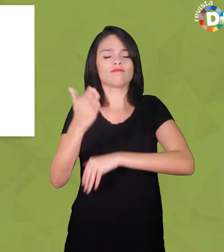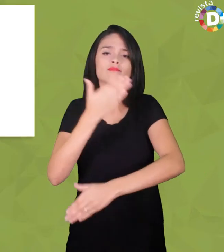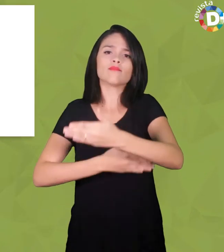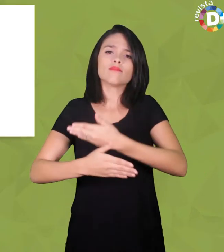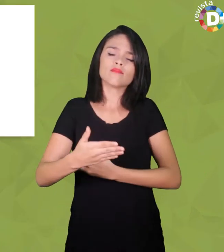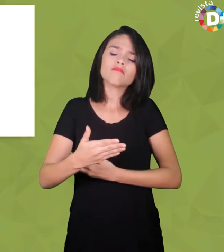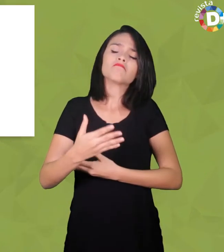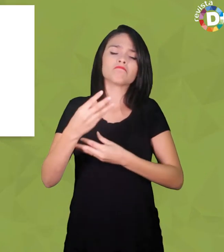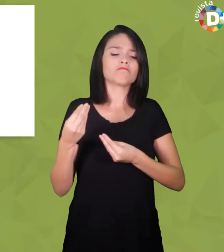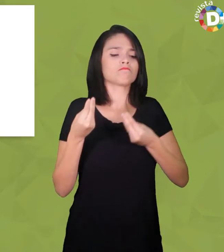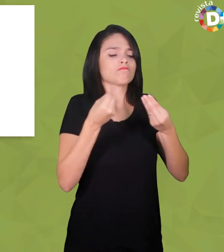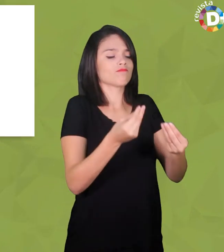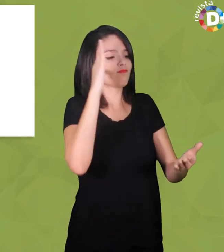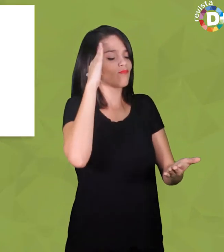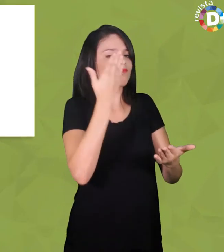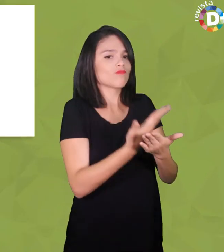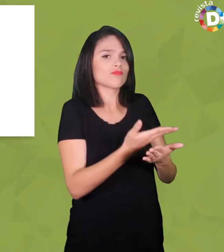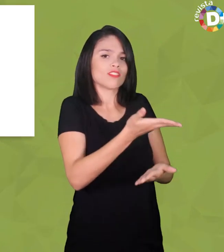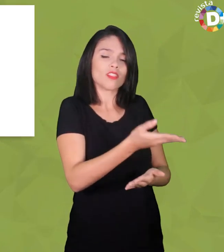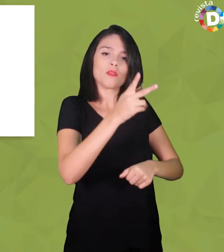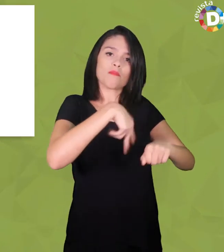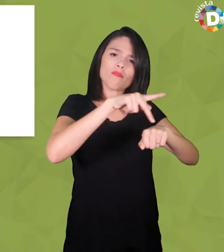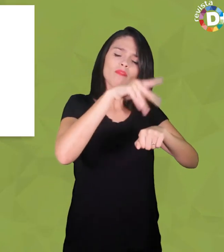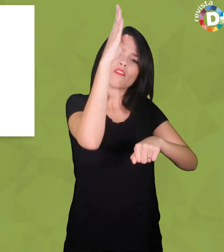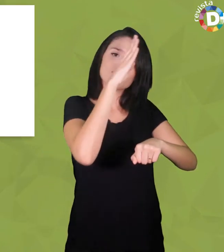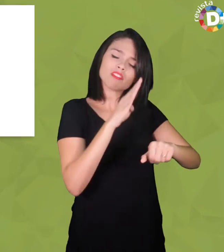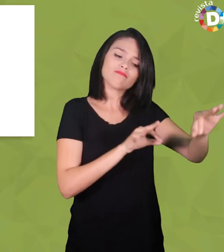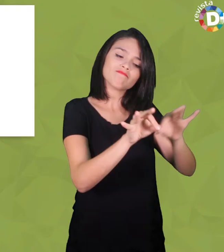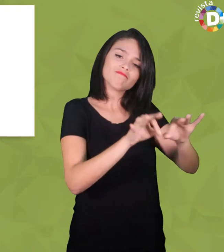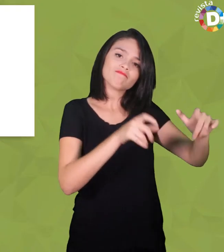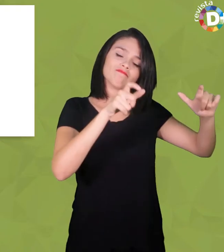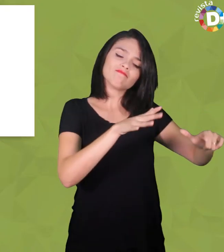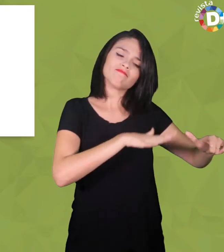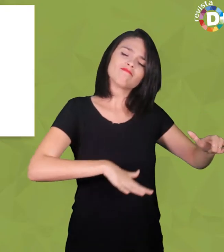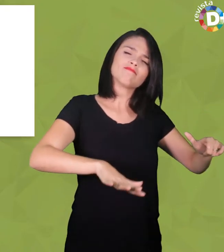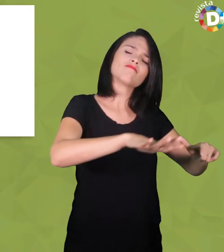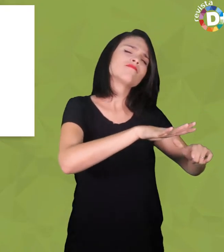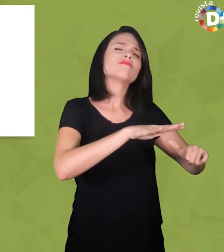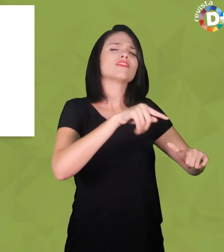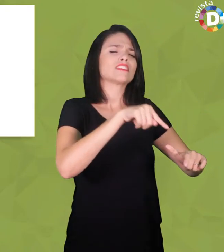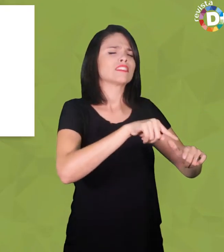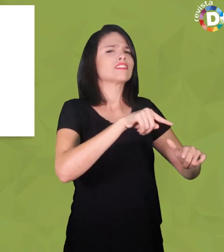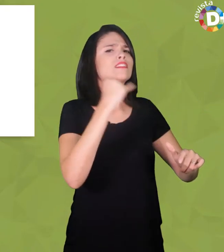brasil como comitê organizador local uma missão tão importante